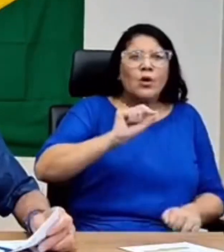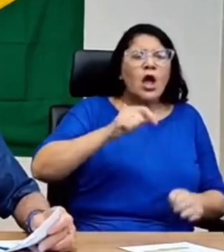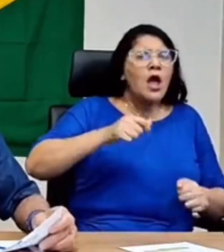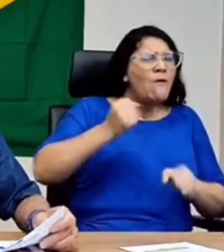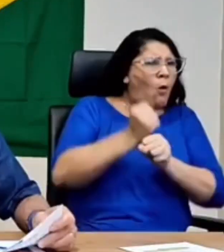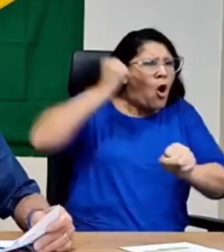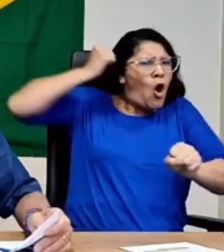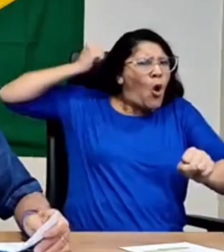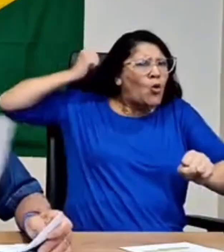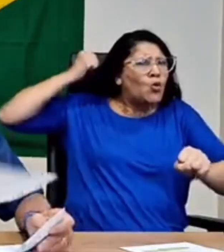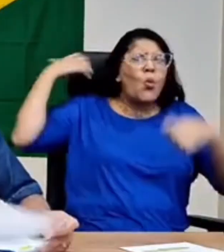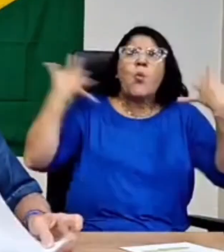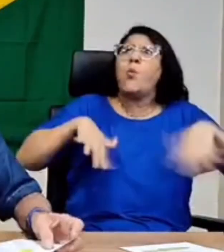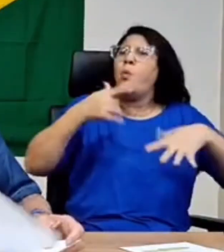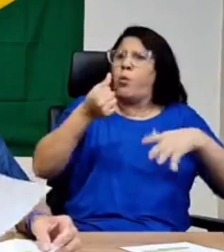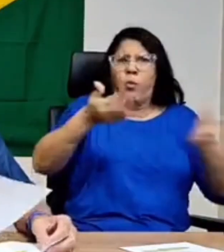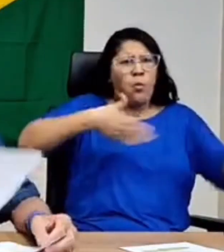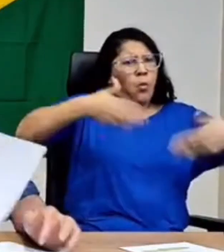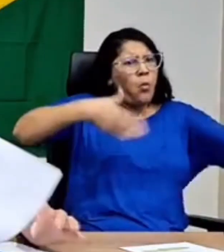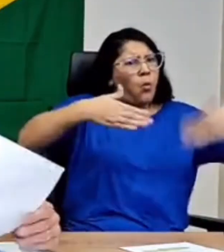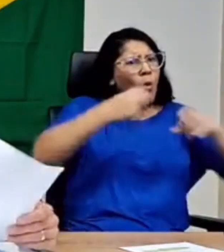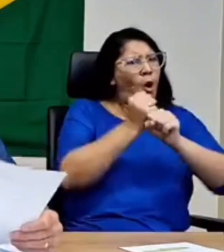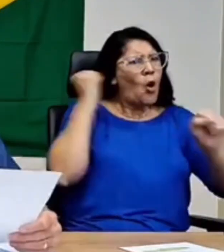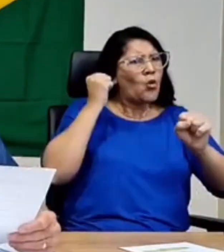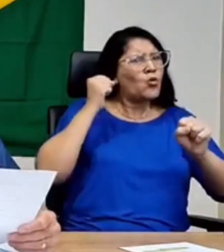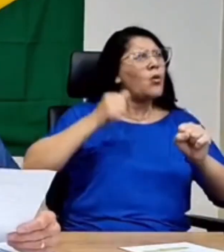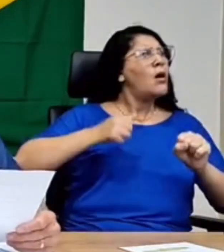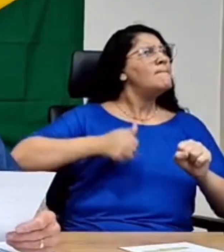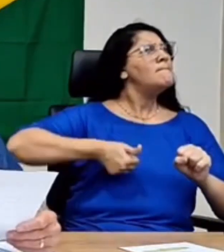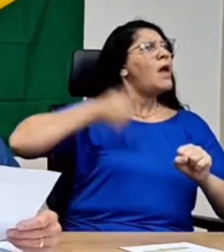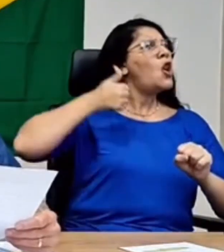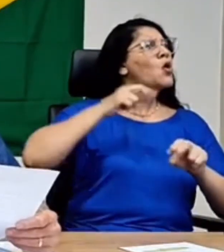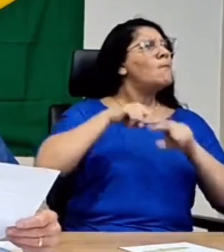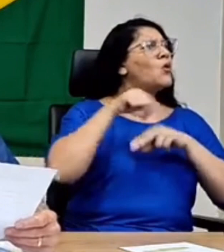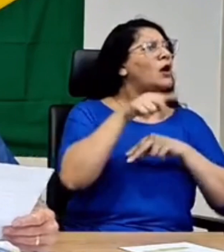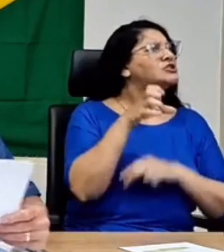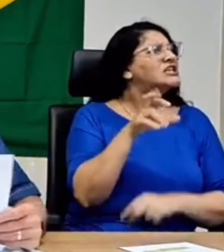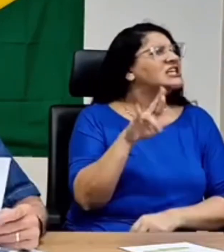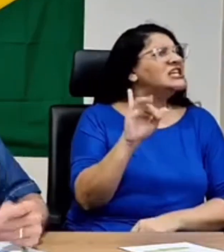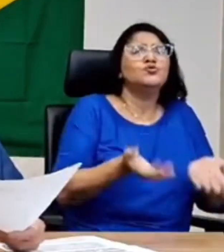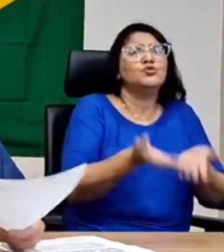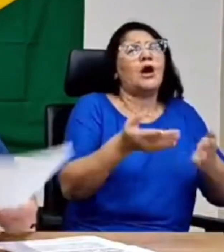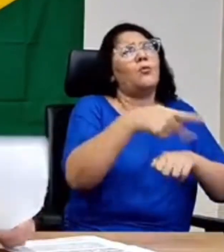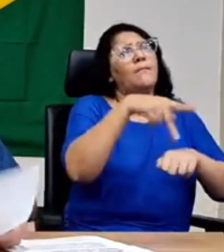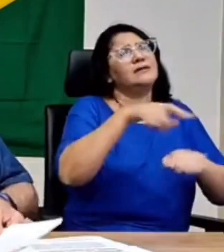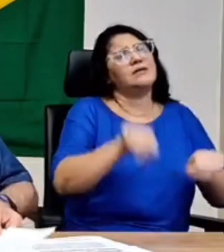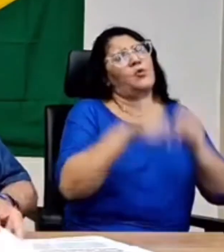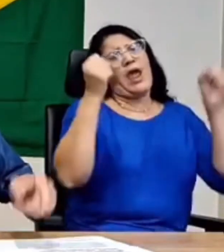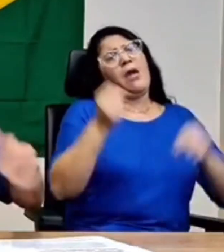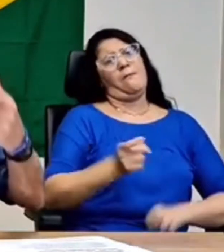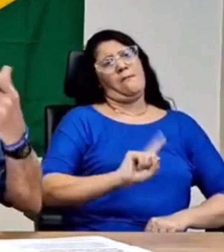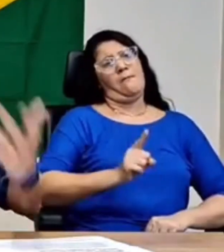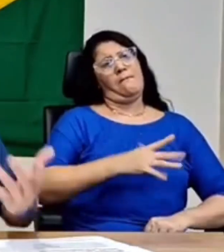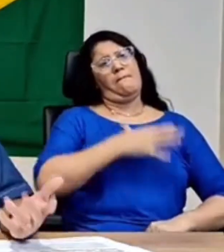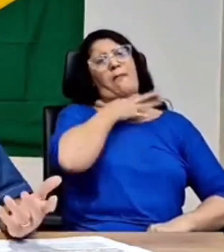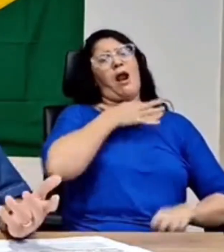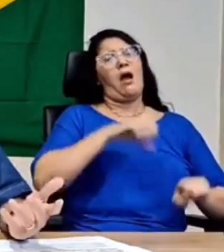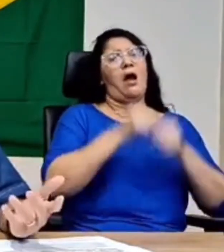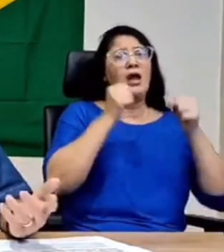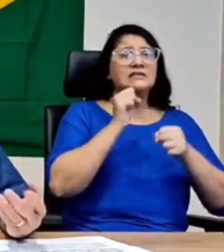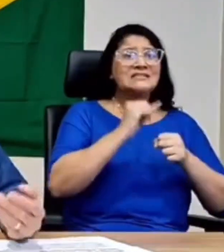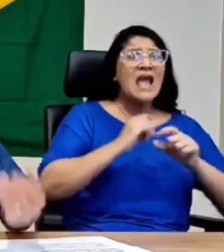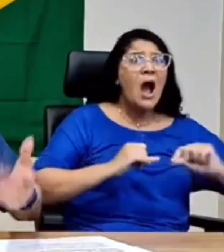o lucro da Petrobras é maior com a crise. Isso é um crime, é inadmissível. O Brasil, se tiver mais um aumento